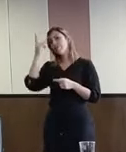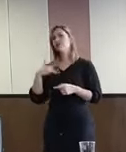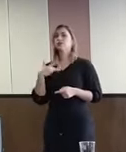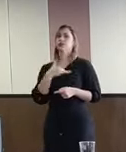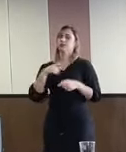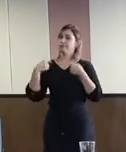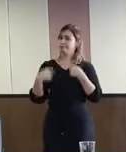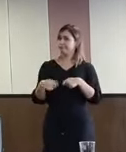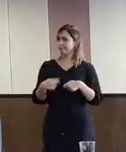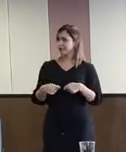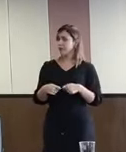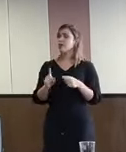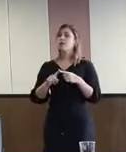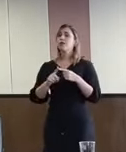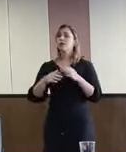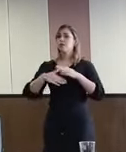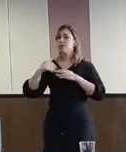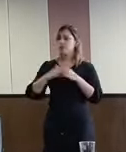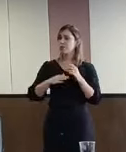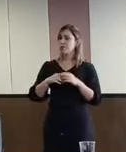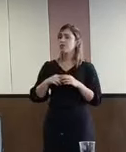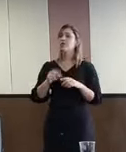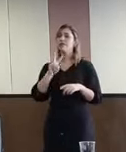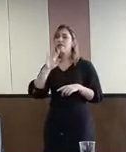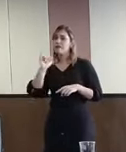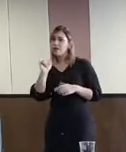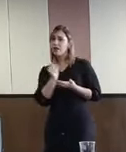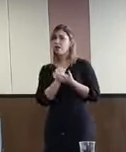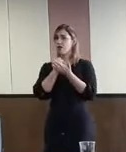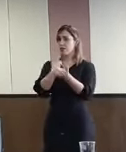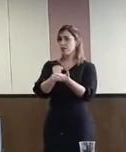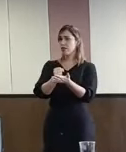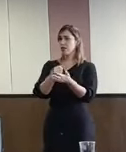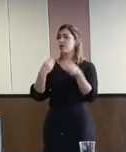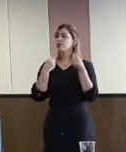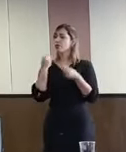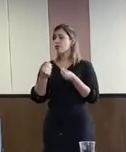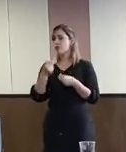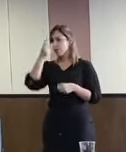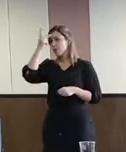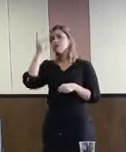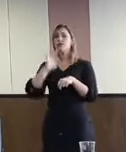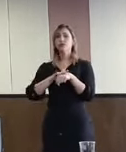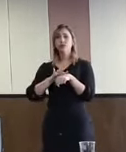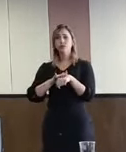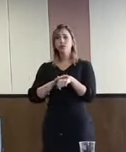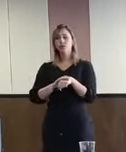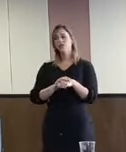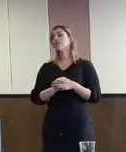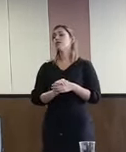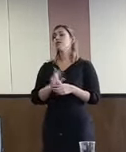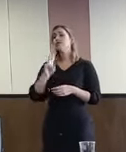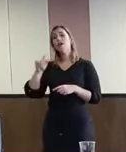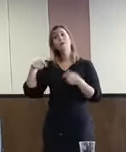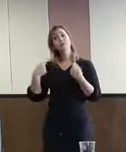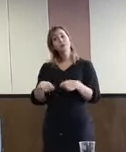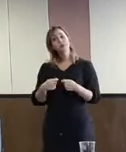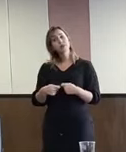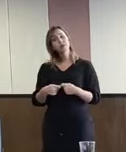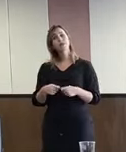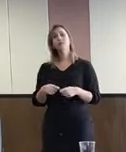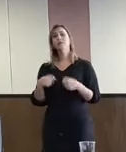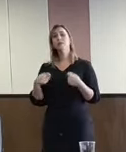momento estratégico que os profissionais que vão estar muito mais próximos de um paciente infectado, vai precisar.